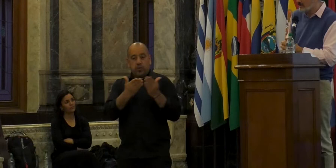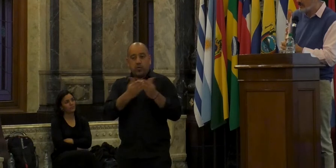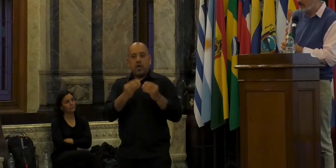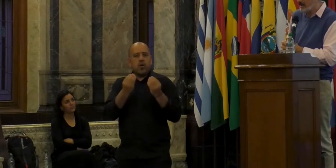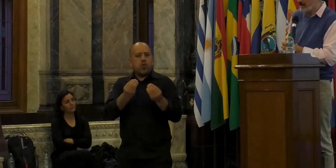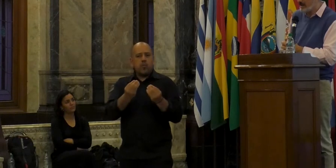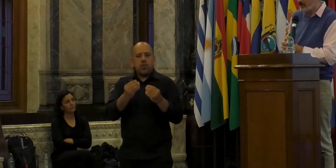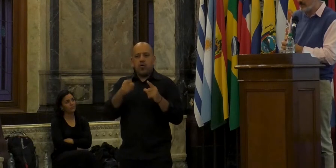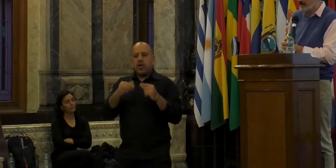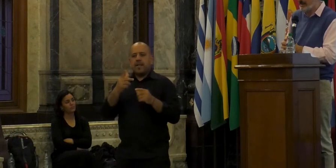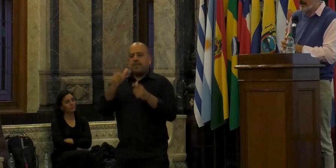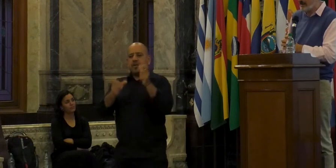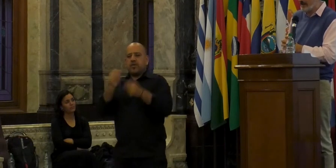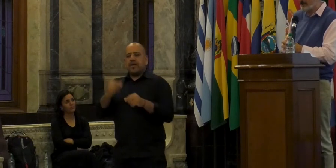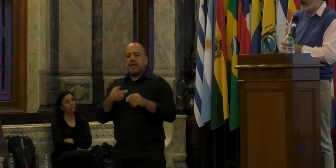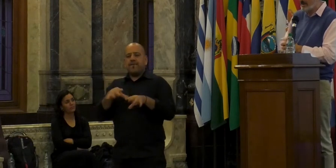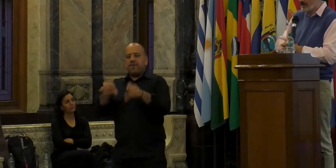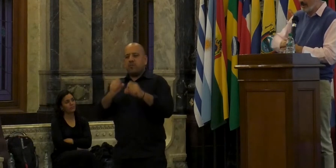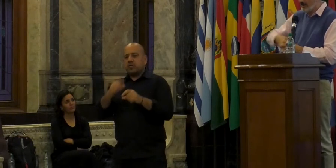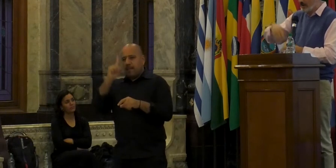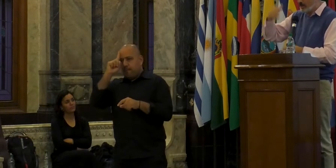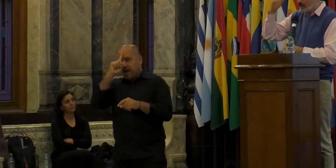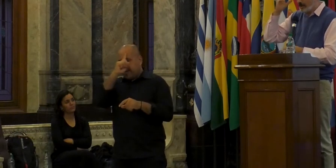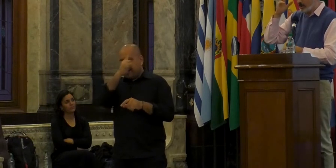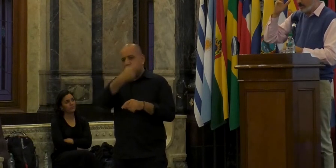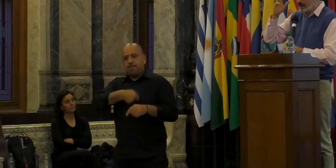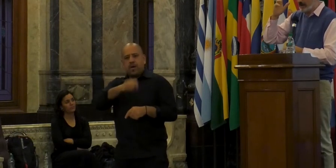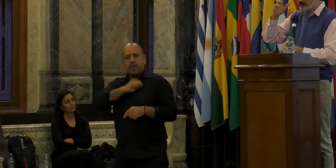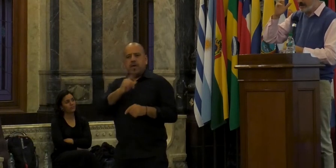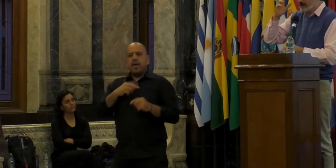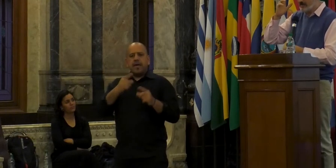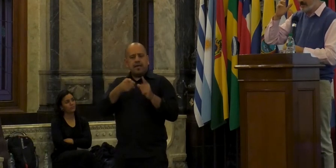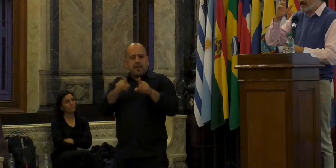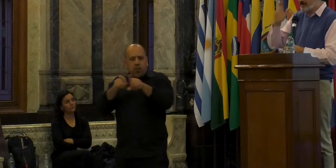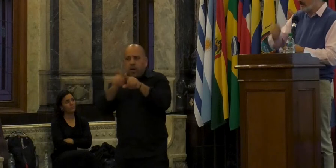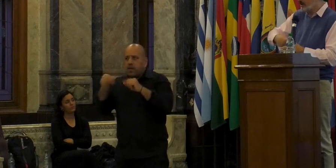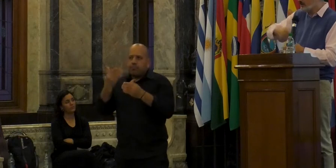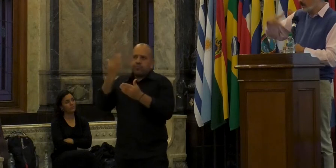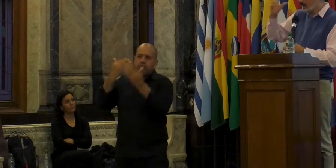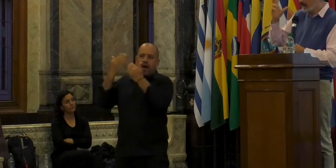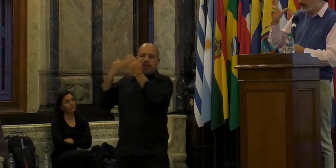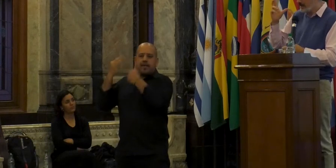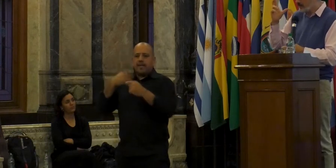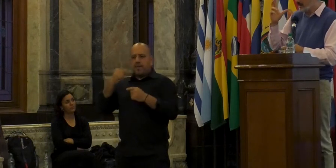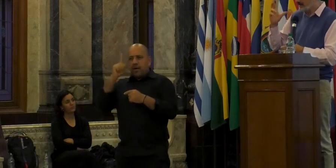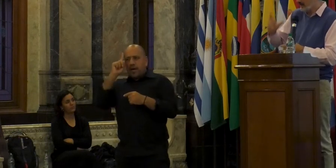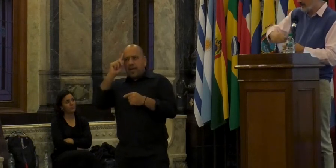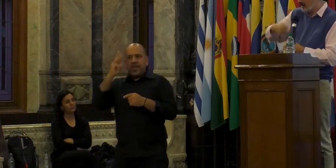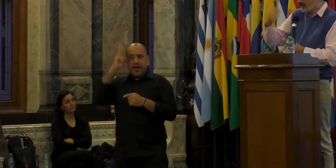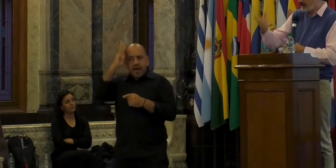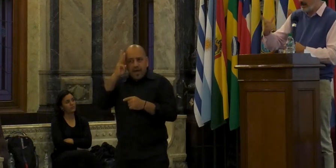casa los madrileños, ¿no? Y él lo asociaba con la corona de Castilla y cosas así. Dice, no, estos como eran